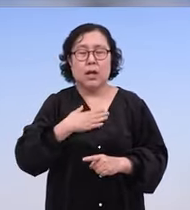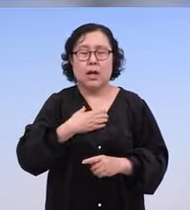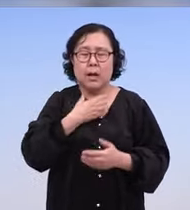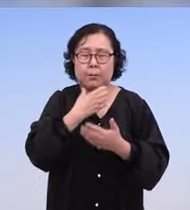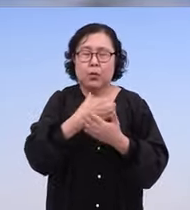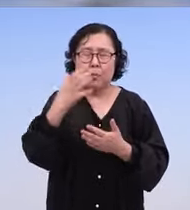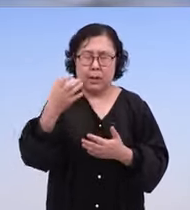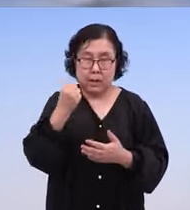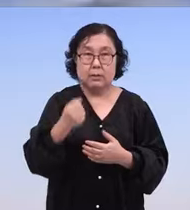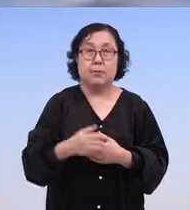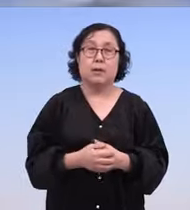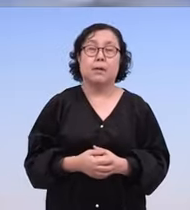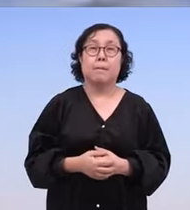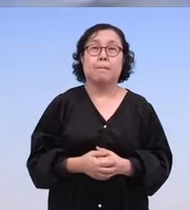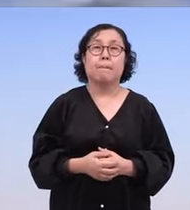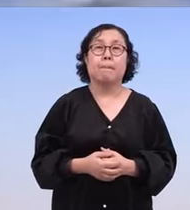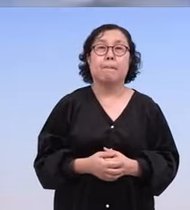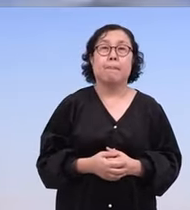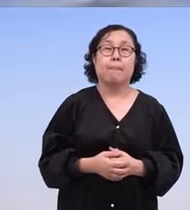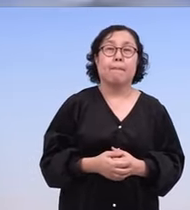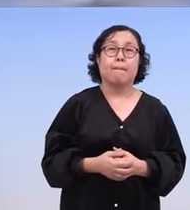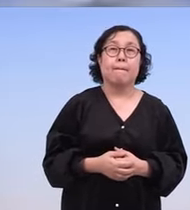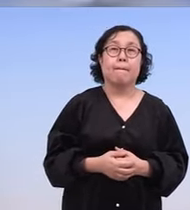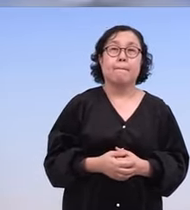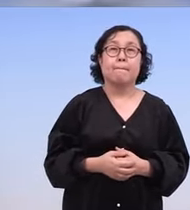내가 감동을 받았습니다.